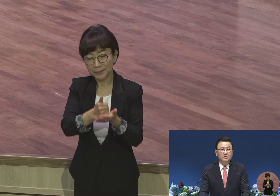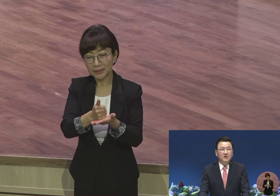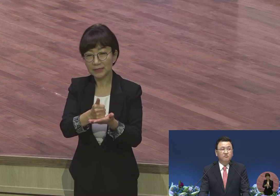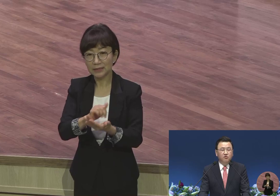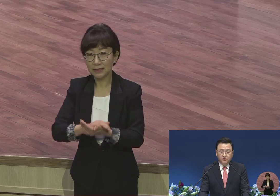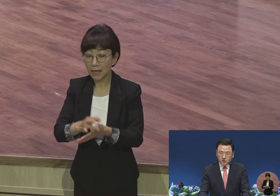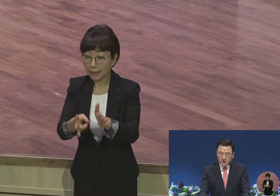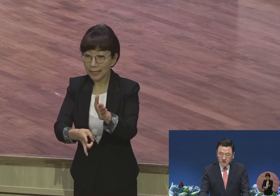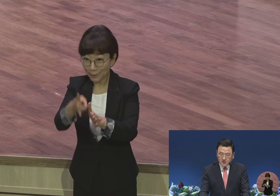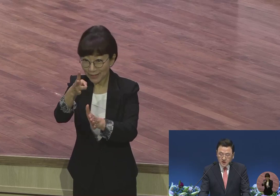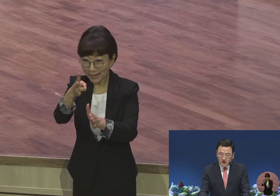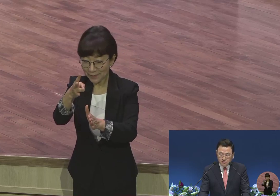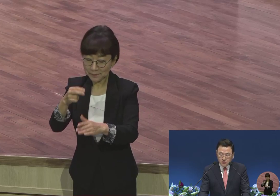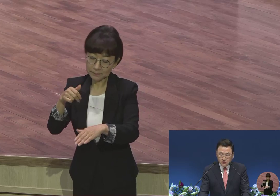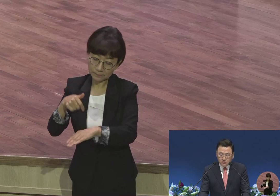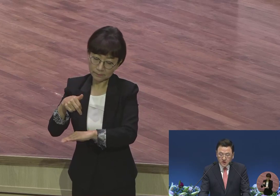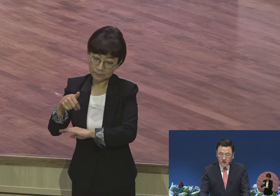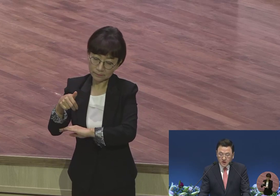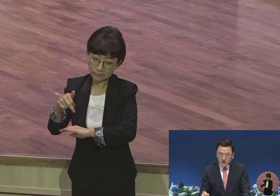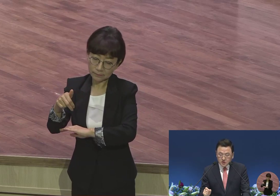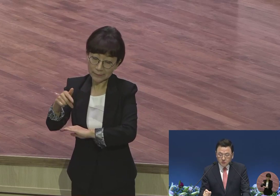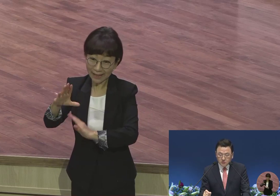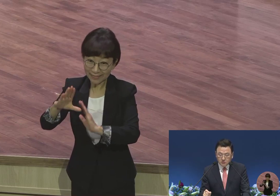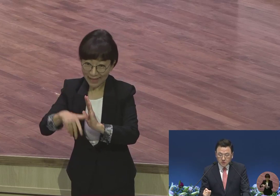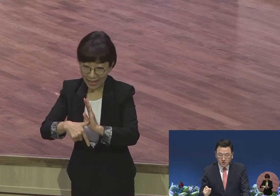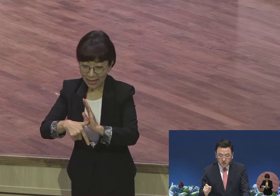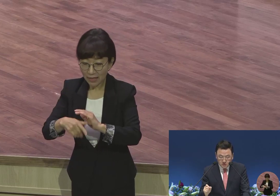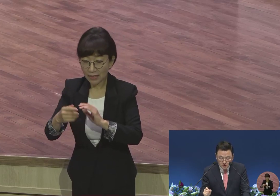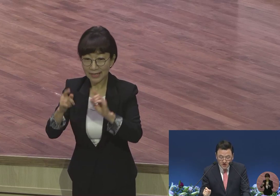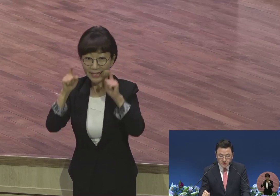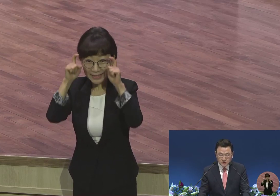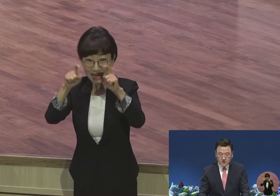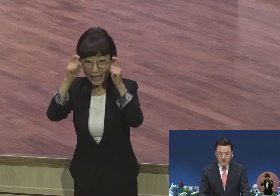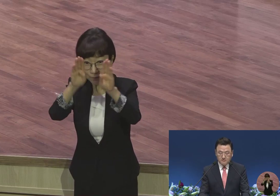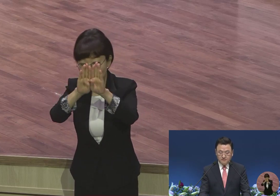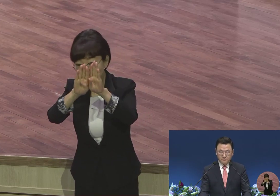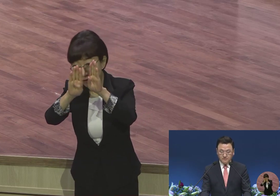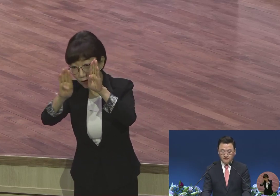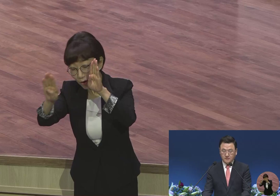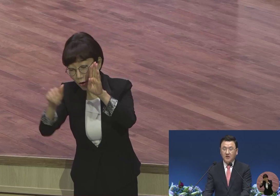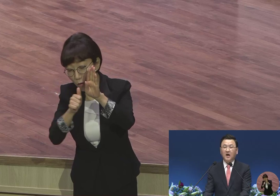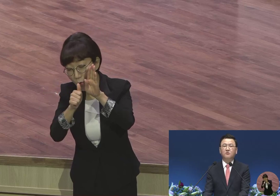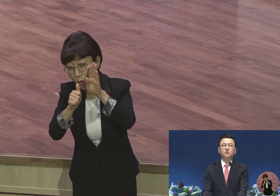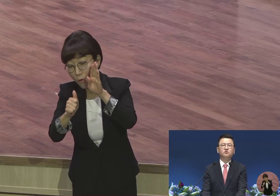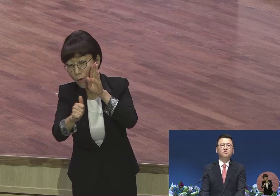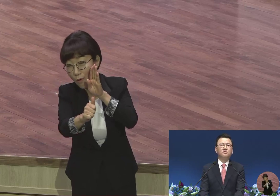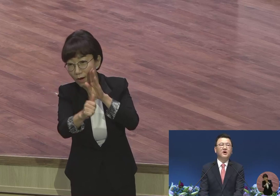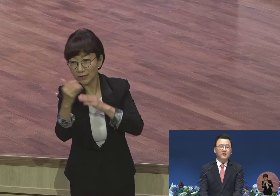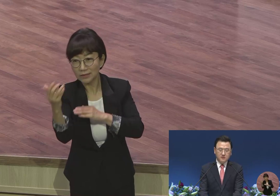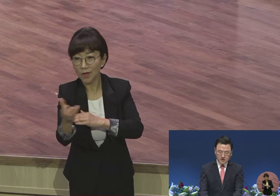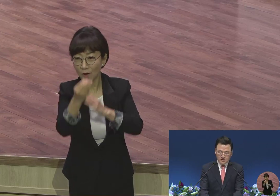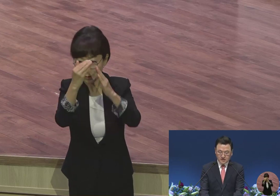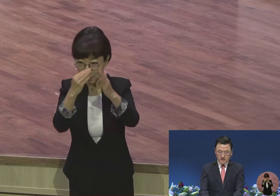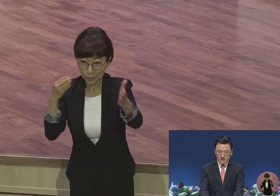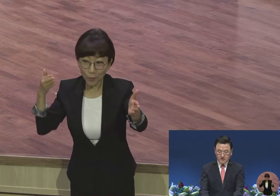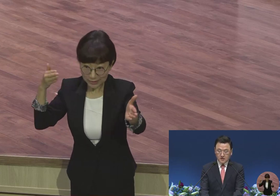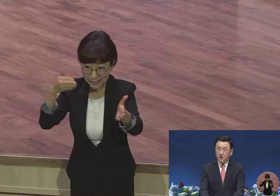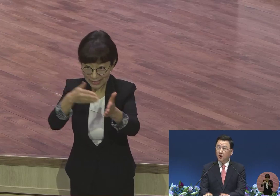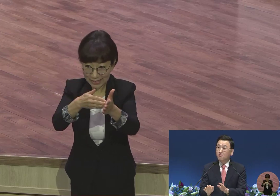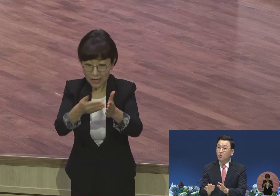그 예루살렘 북쪽에 있는 양문을 통해 성전으로 들어가셨습니다. 양문으로 들어가기